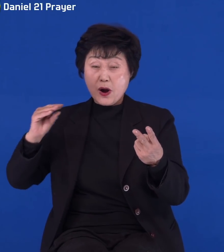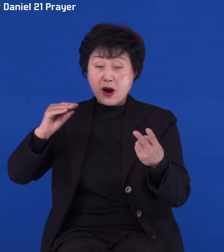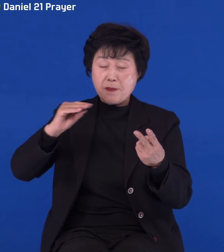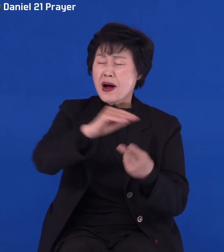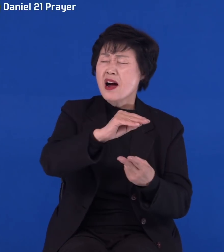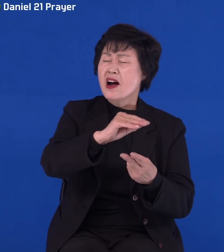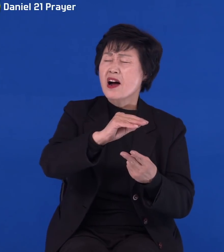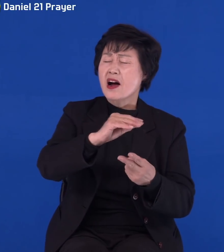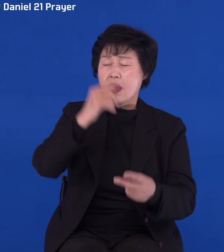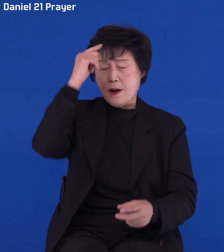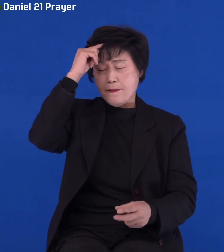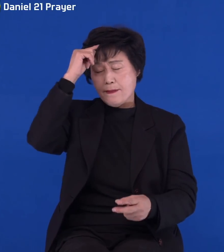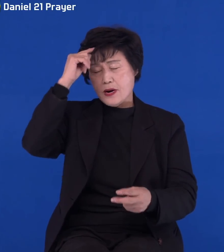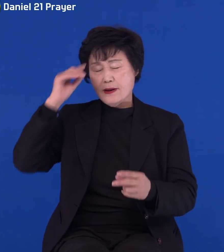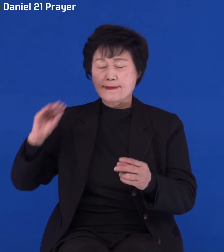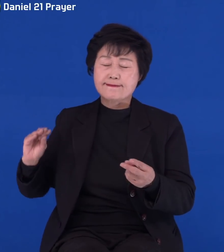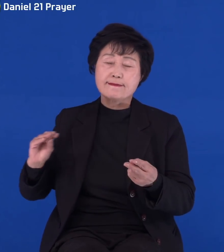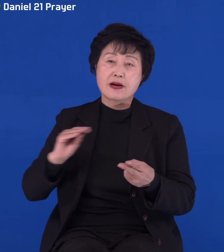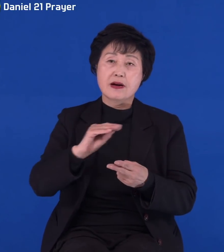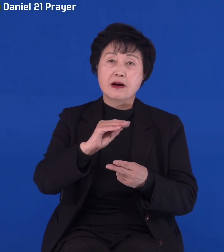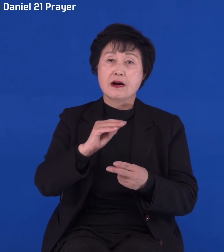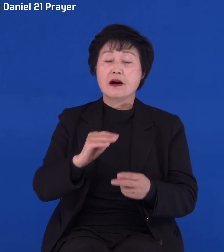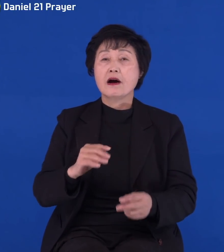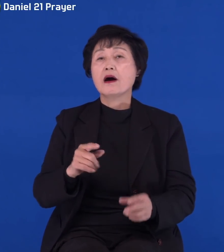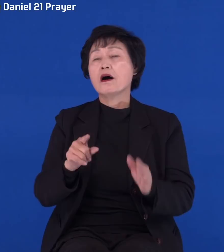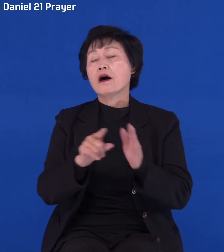믿을 수가 없었어요. 사고 날 자리가 아니거든요.